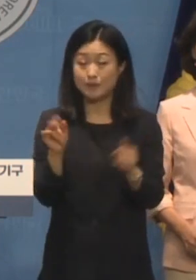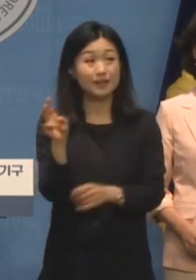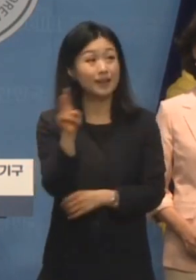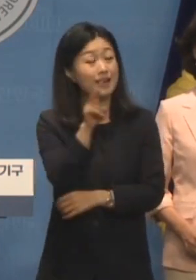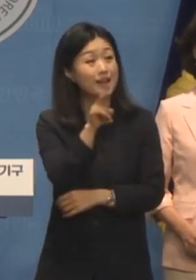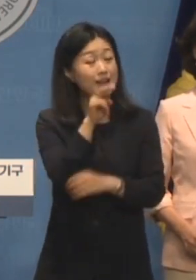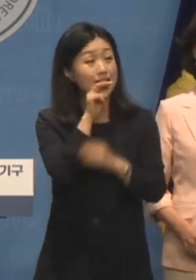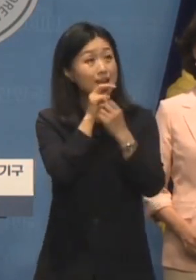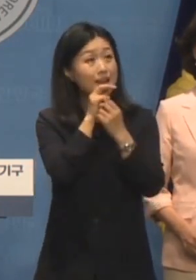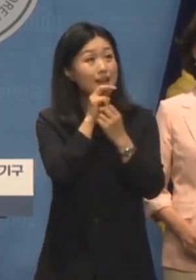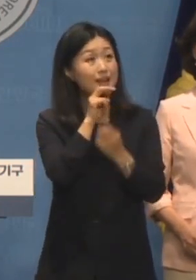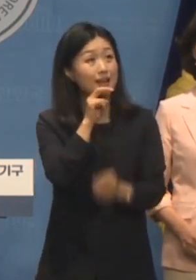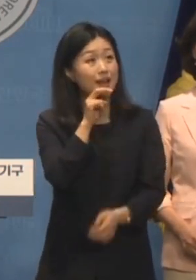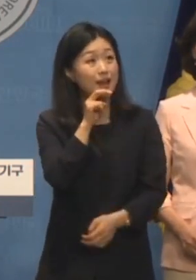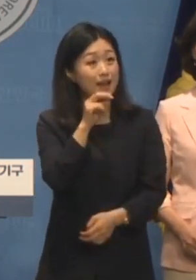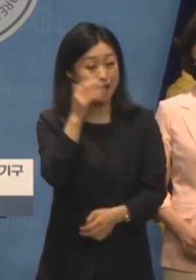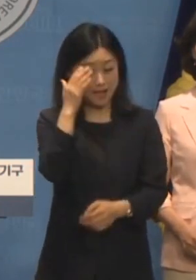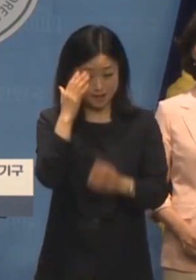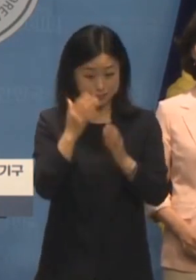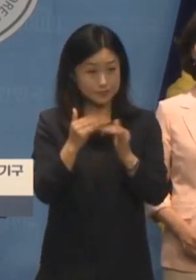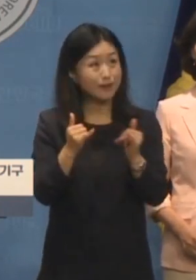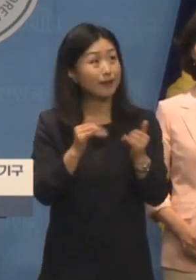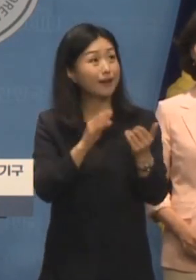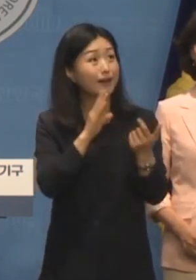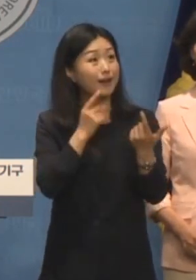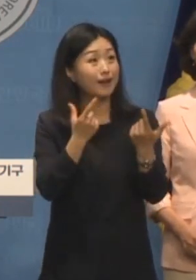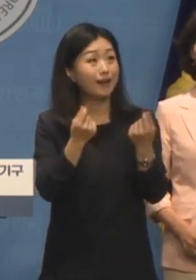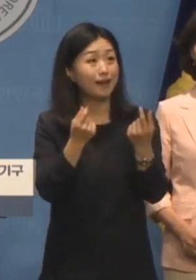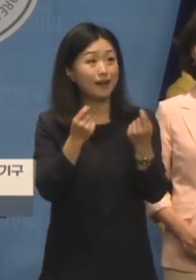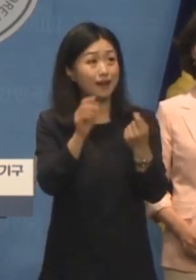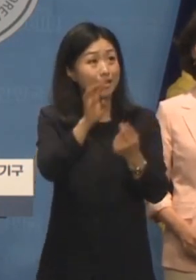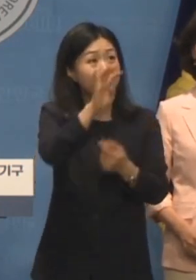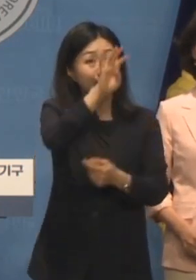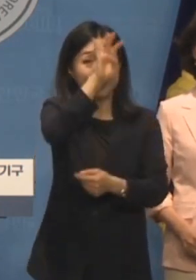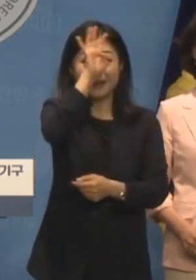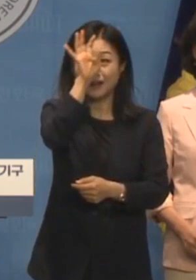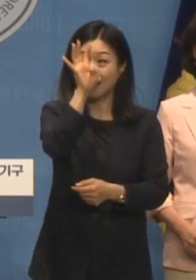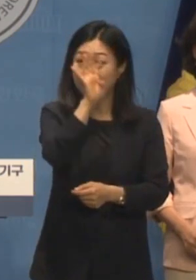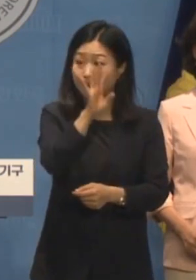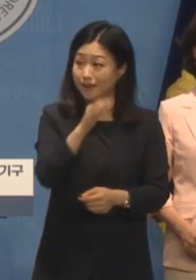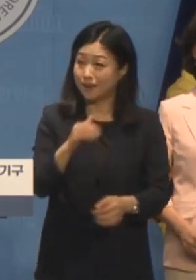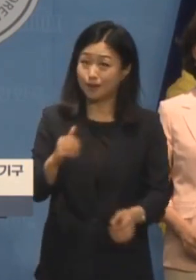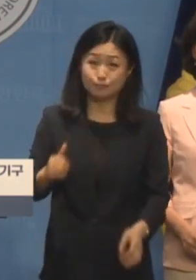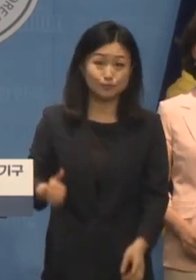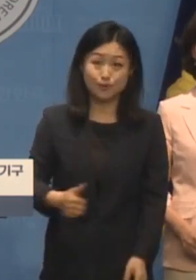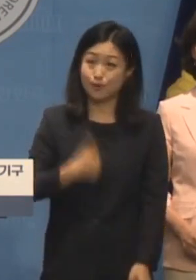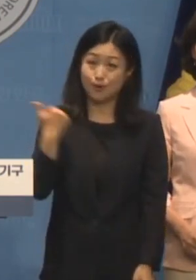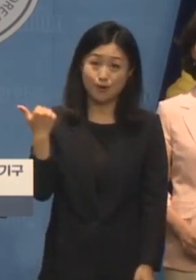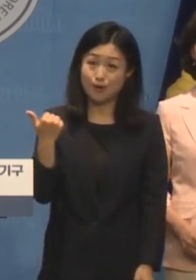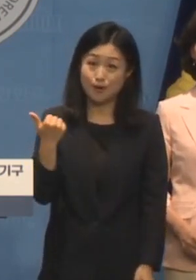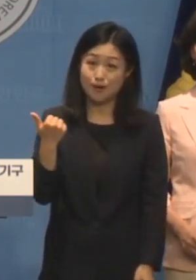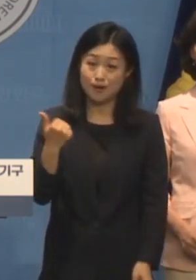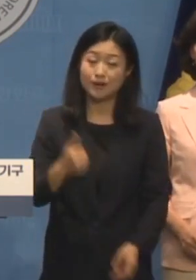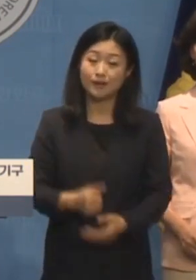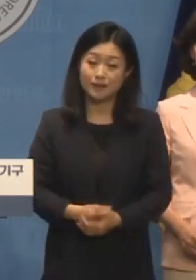국민들은 같은 대한민국에 살고 있는 사람이 맞냐며 분노를 금치 못하고